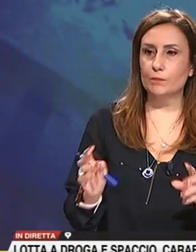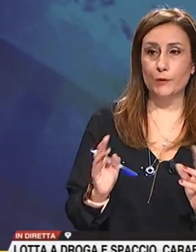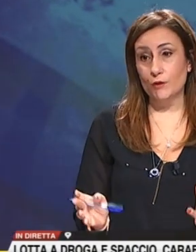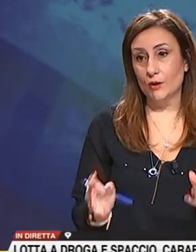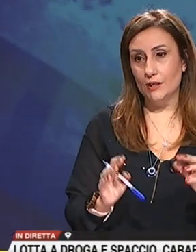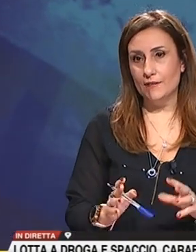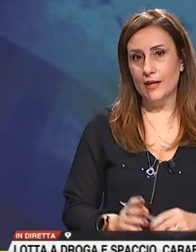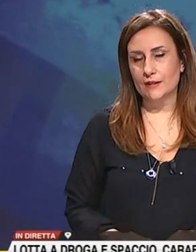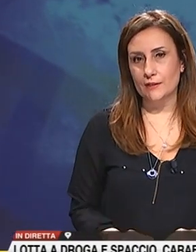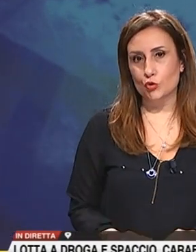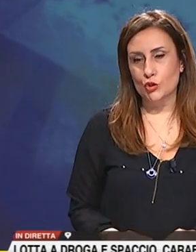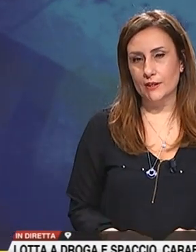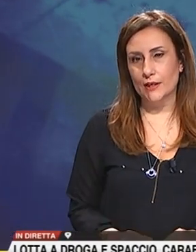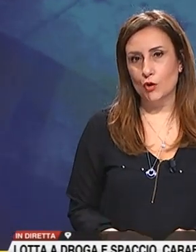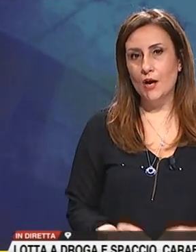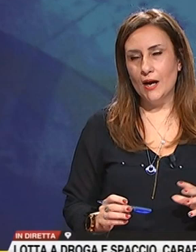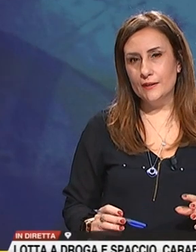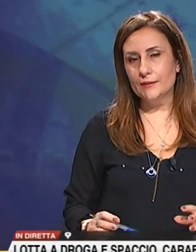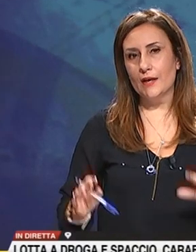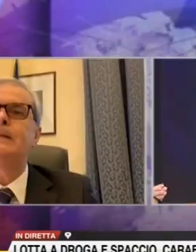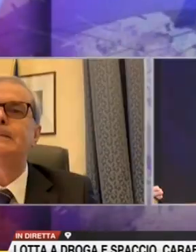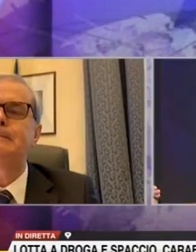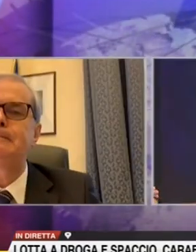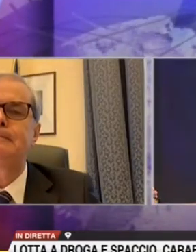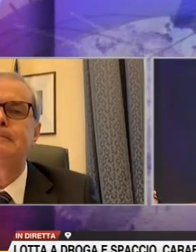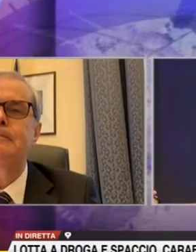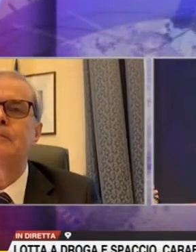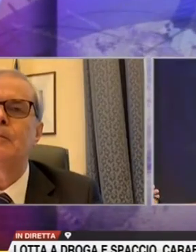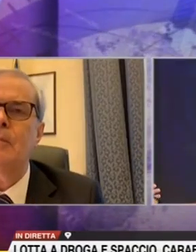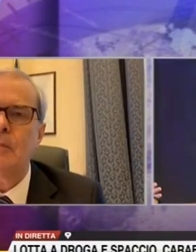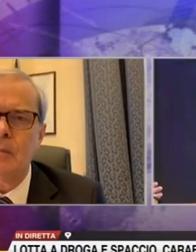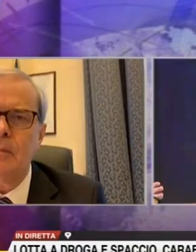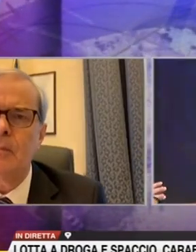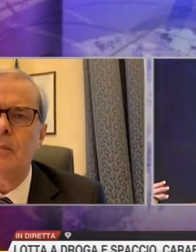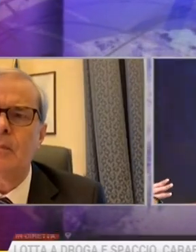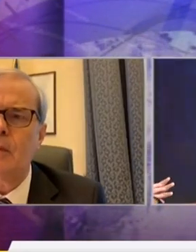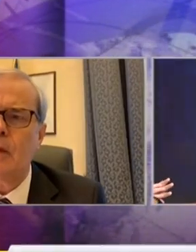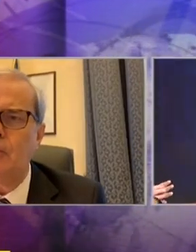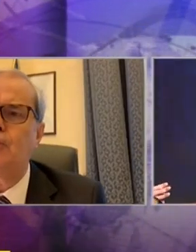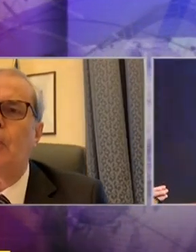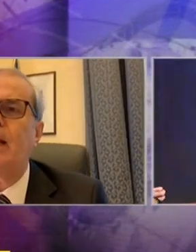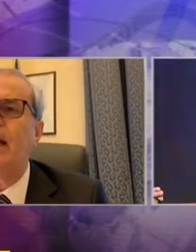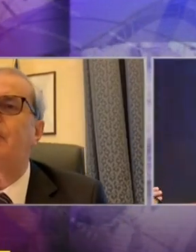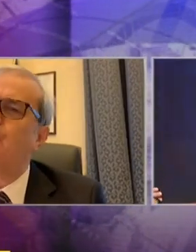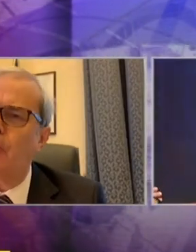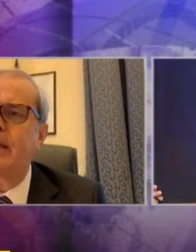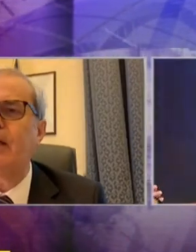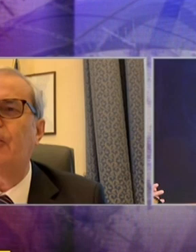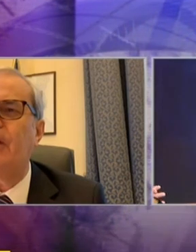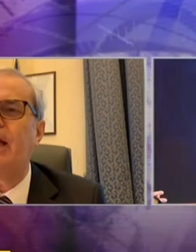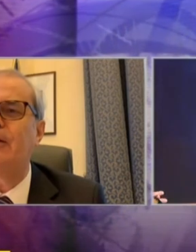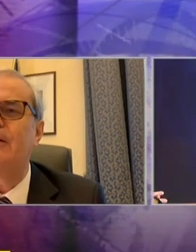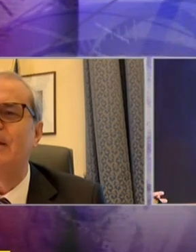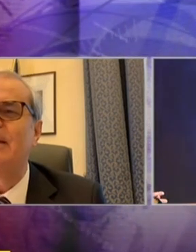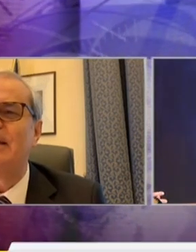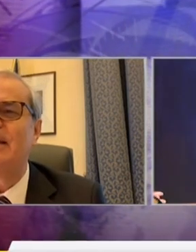sbaglio. Però vedo Achille Variatti, sottosegretario all'interno. Buongiorno. Buongiorno a lei, buongiorno anche al